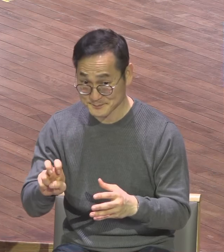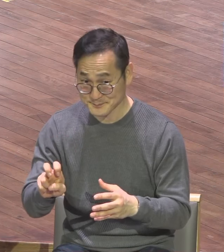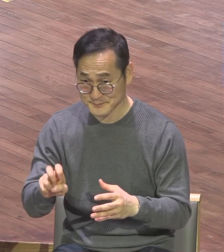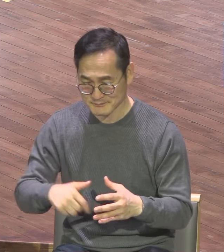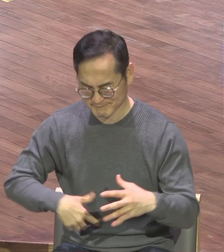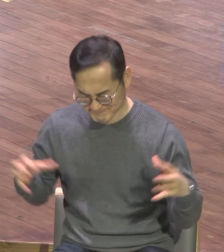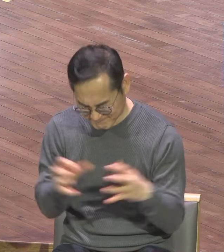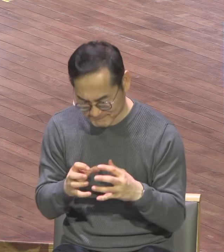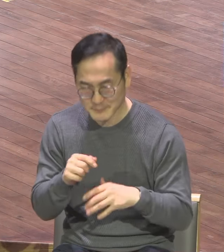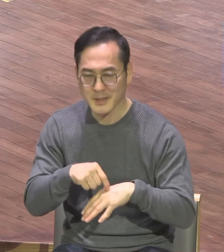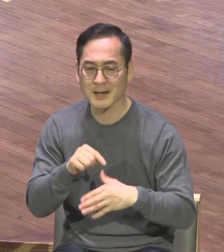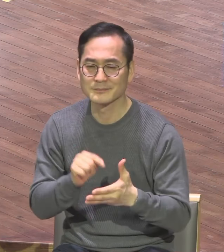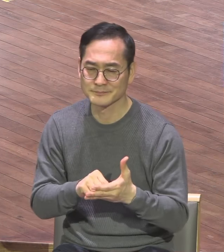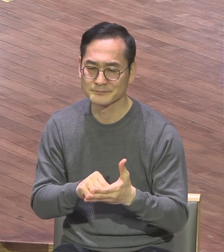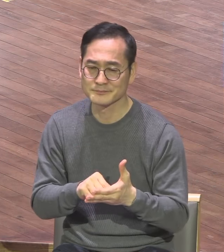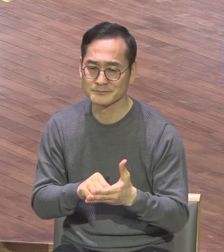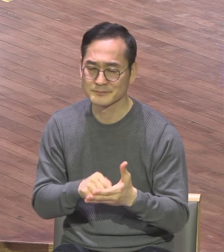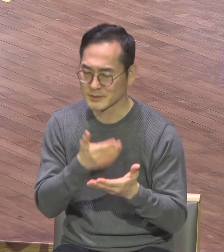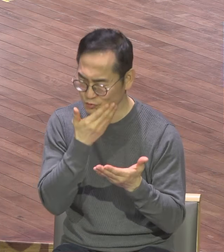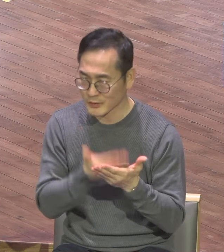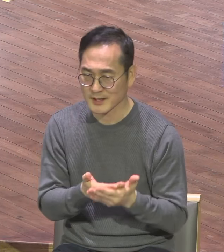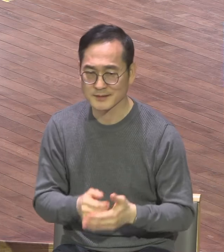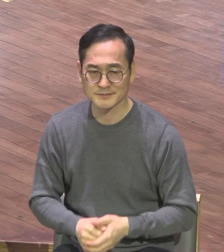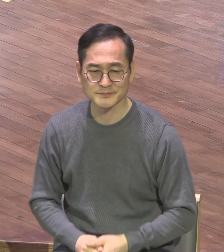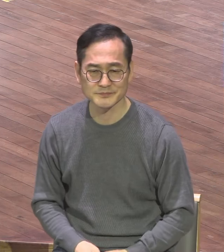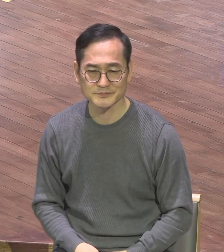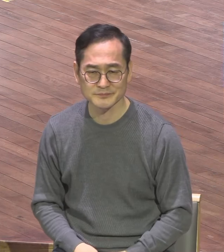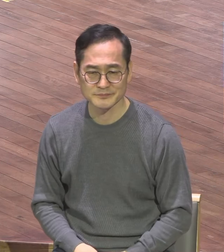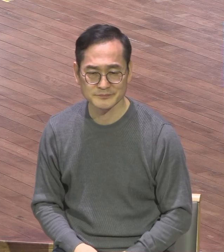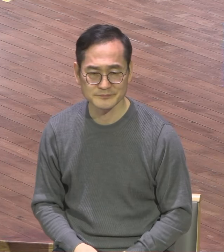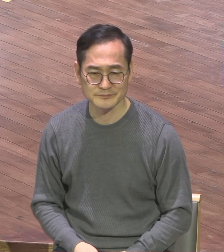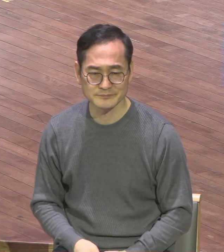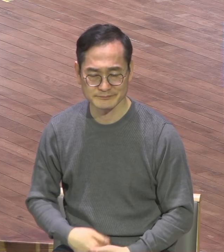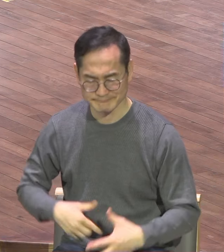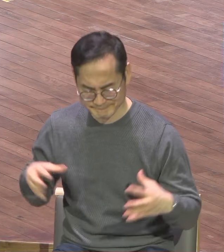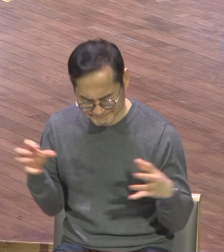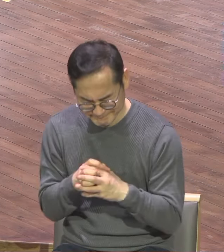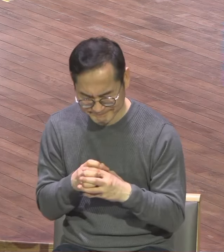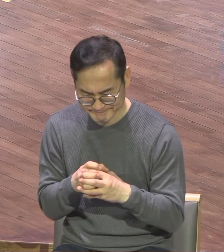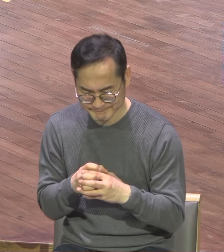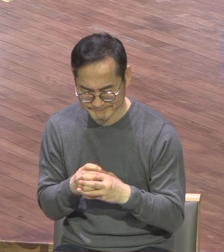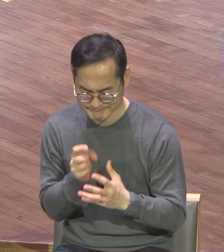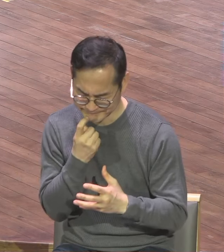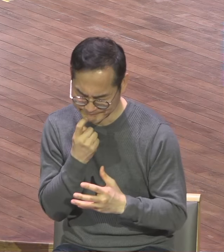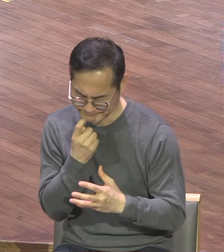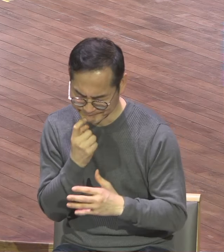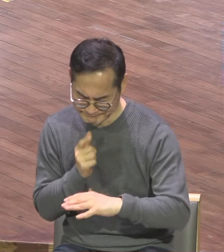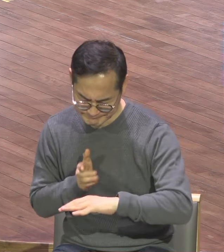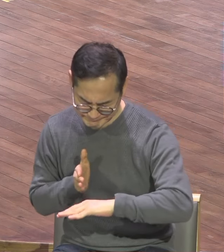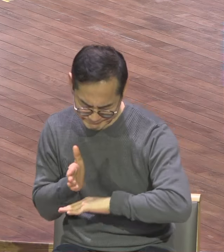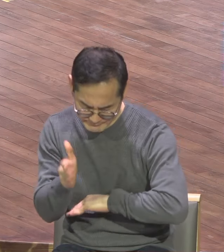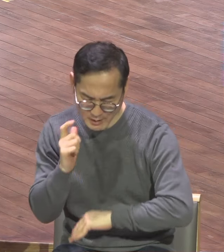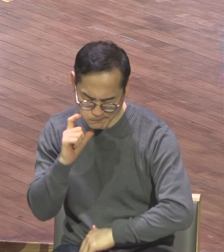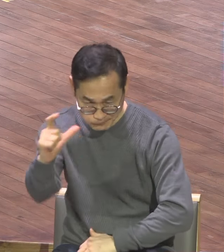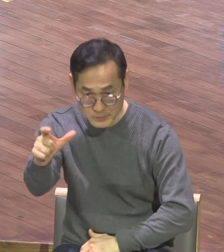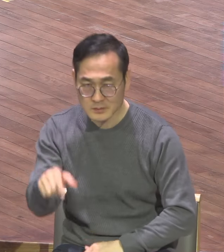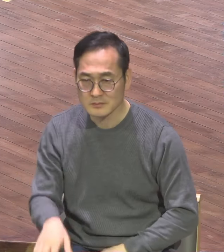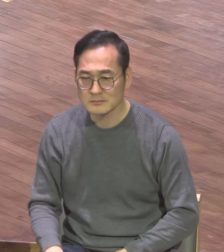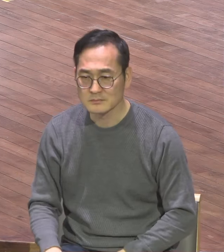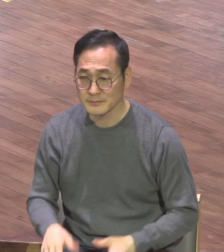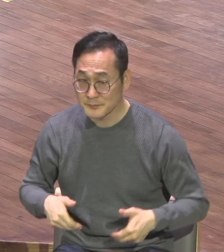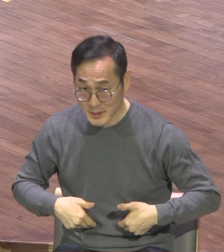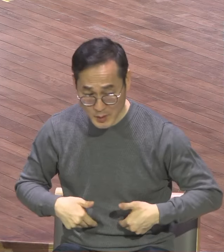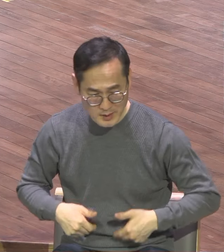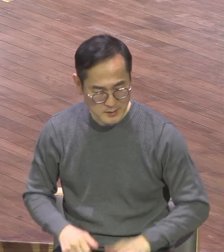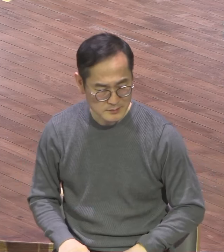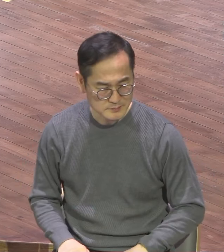자세. 응? 일심전심 지속으로 마태복음 6장 24절에 보면 예수님께서 이렇게 말씀하십니다. 한 사람이